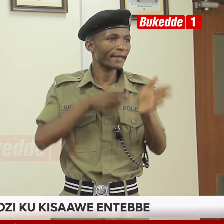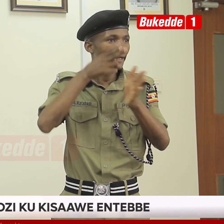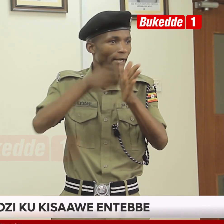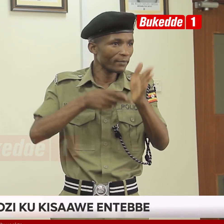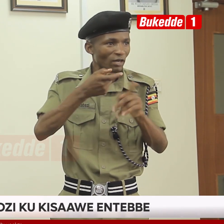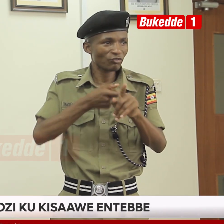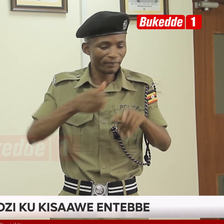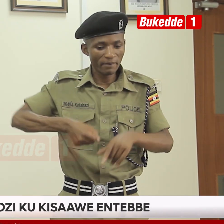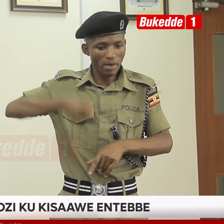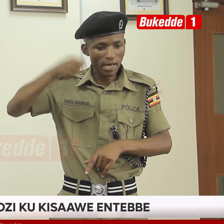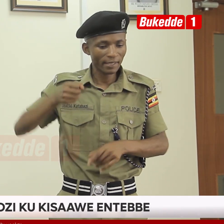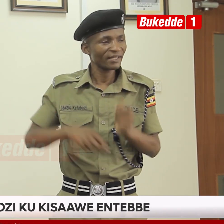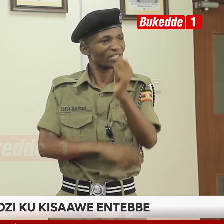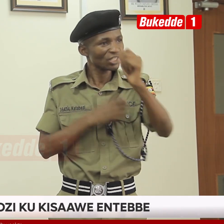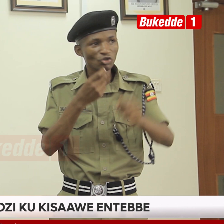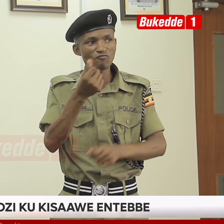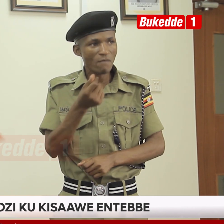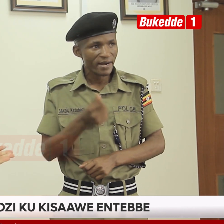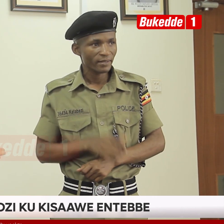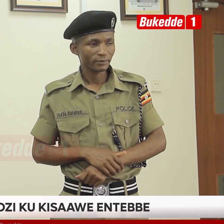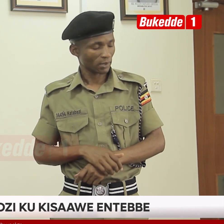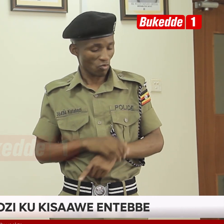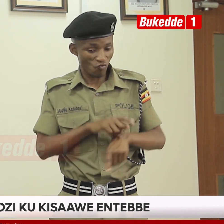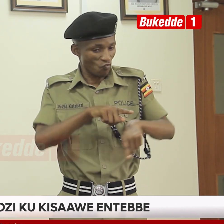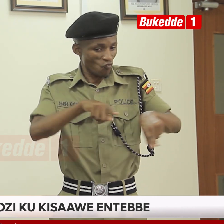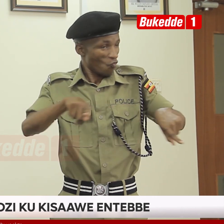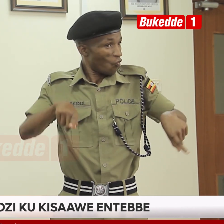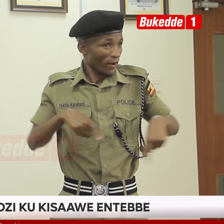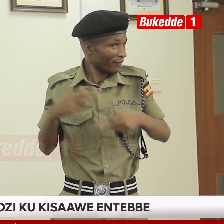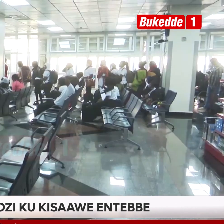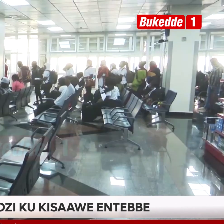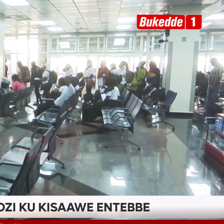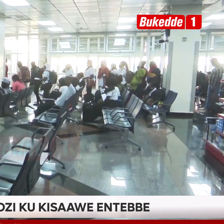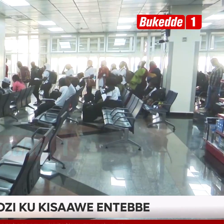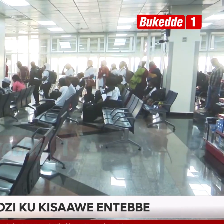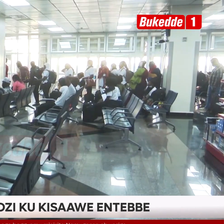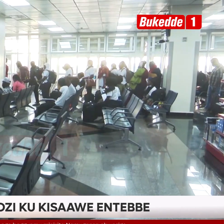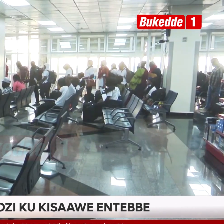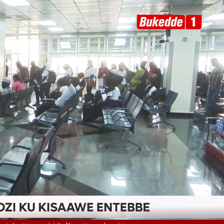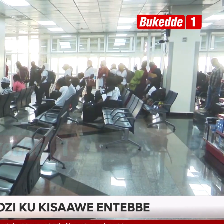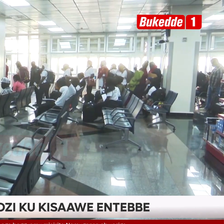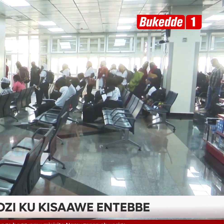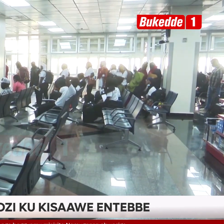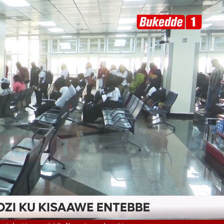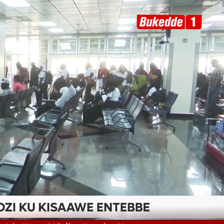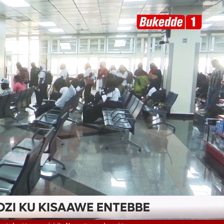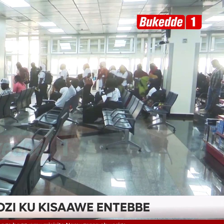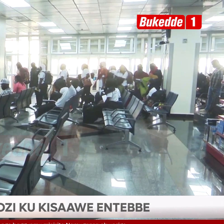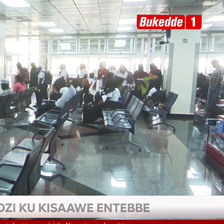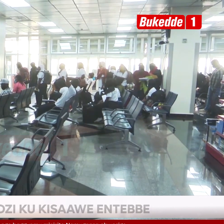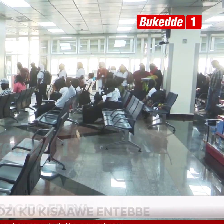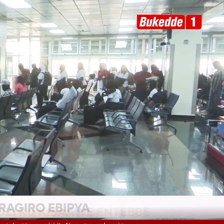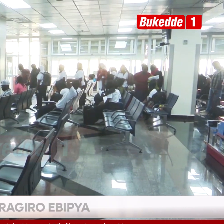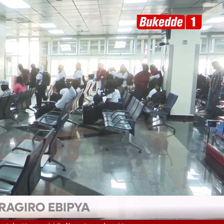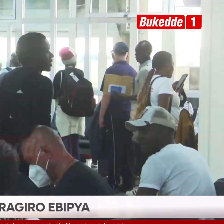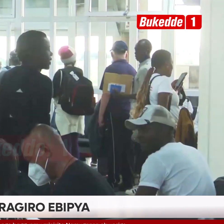baga baba mu sente eyo mandate si yaffe. Alaze bye bakoze okulaba ng'abamalawo obuli bw'enguzi